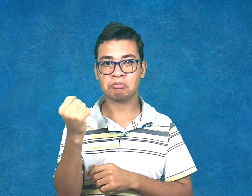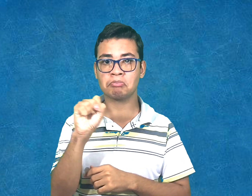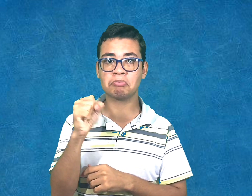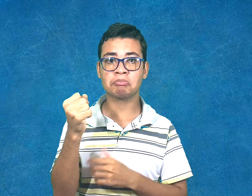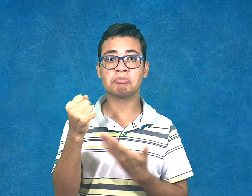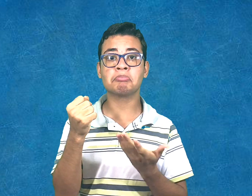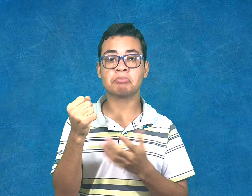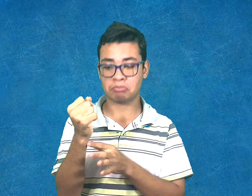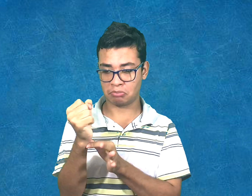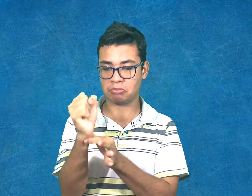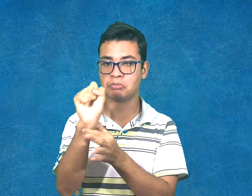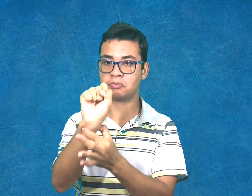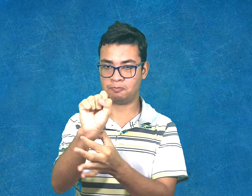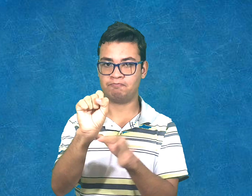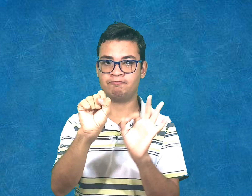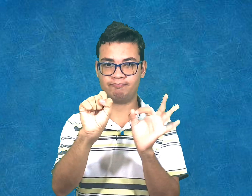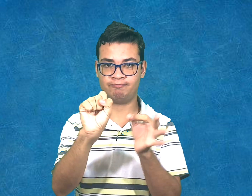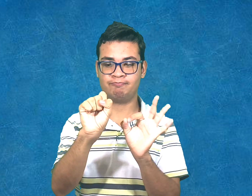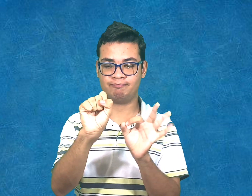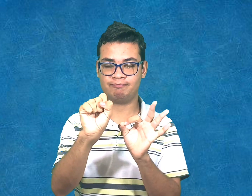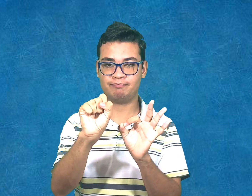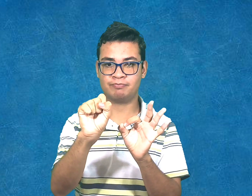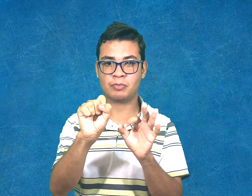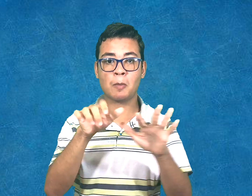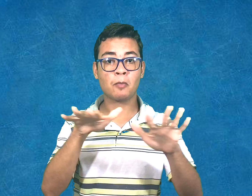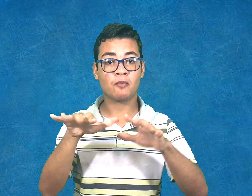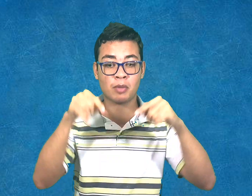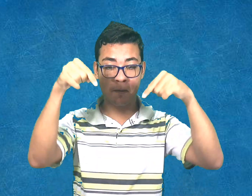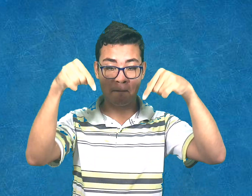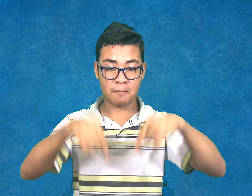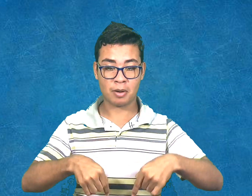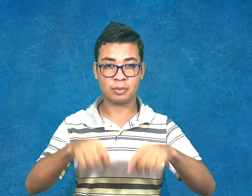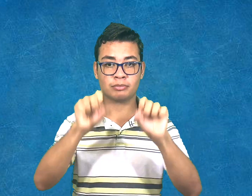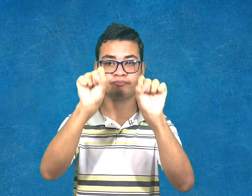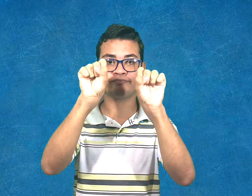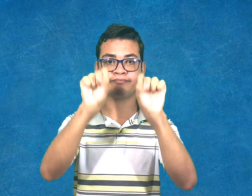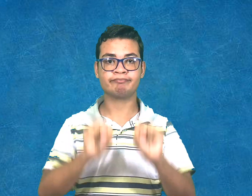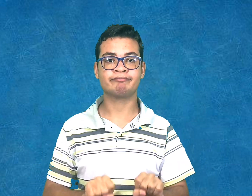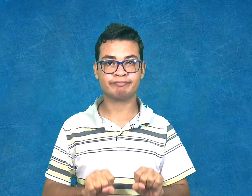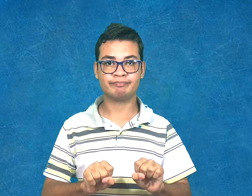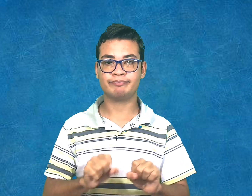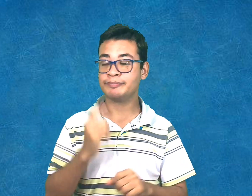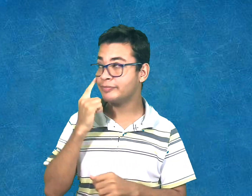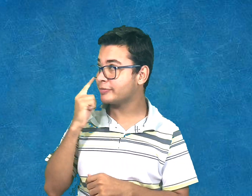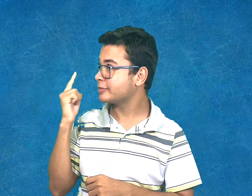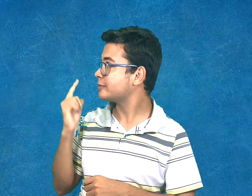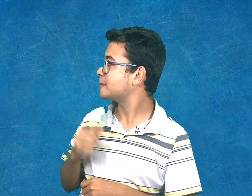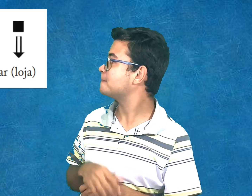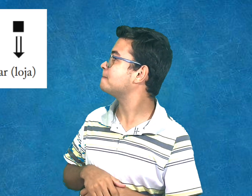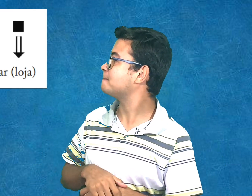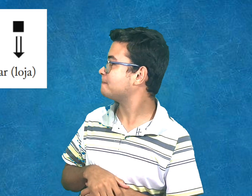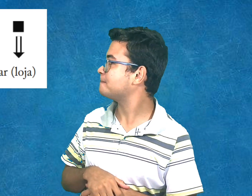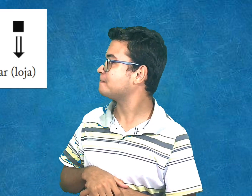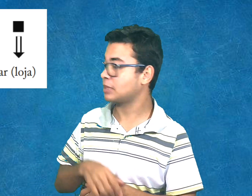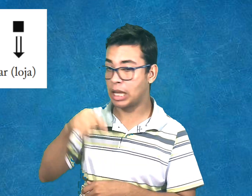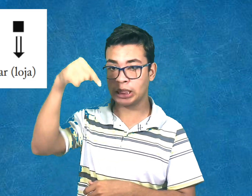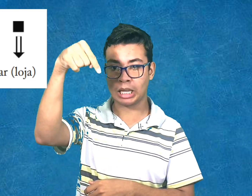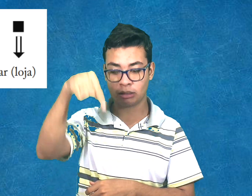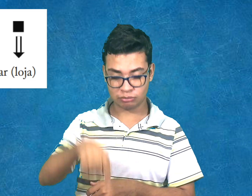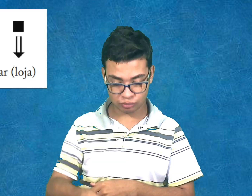Isso. Tá assim, o movimento é para baixo. Olha só como que se escreveria. Ele desce, fechar a loja.